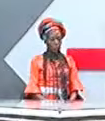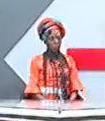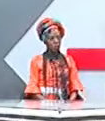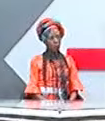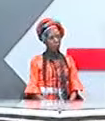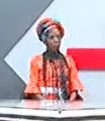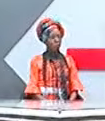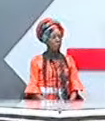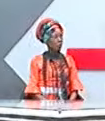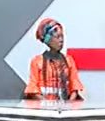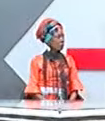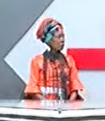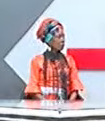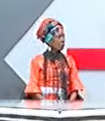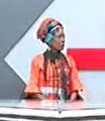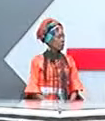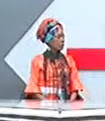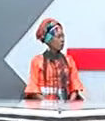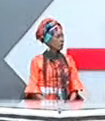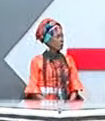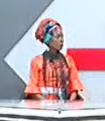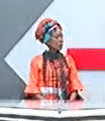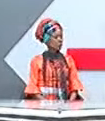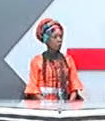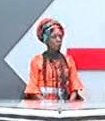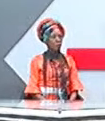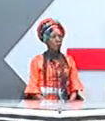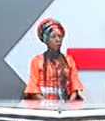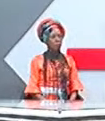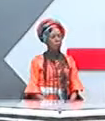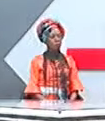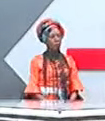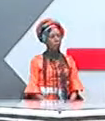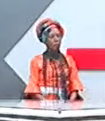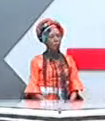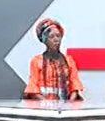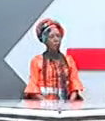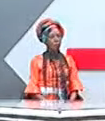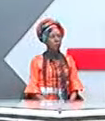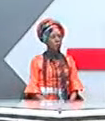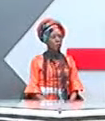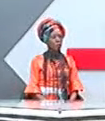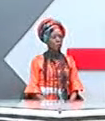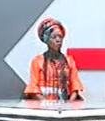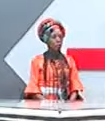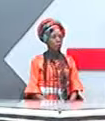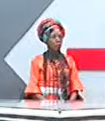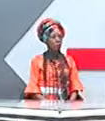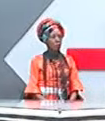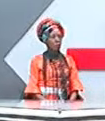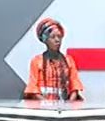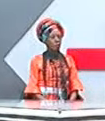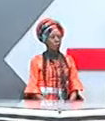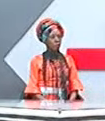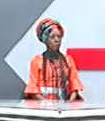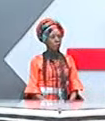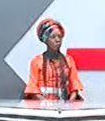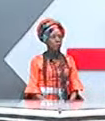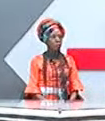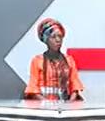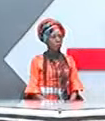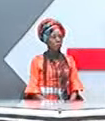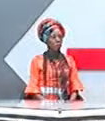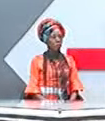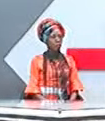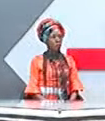bwosobola kugamba nti ze mbyetaaga budde bwe buti omuntu bwakugamba nti bijja kutuuka saawa 10 onaku olwenkya nga byonna biweddeyo kakati awo ekikeerezi kiba kwani